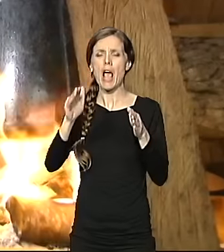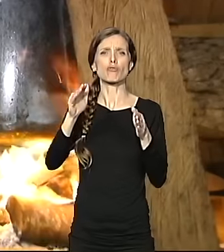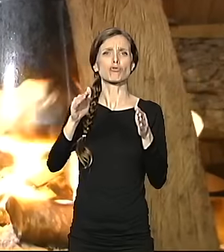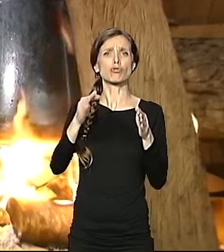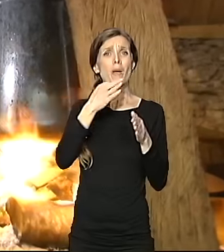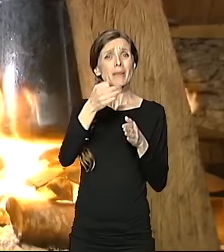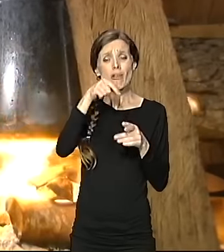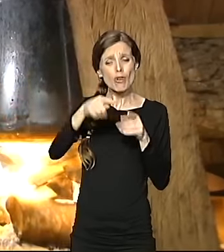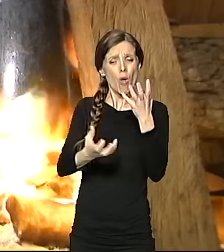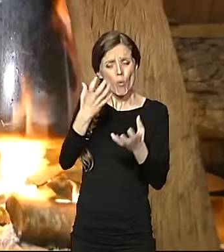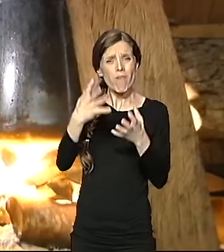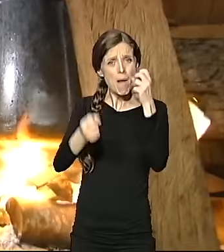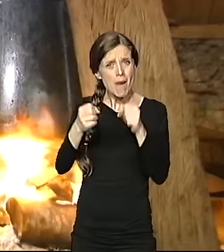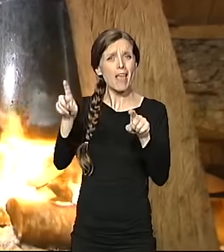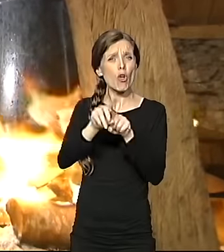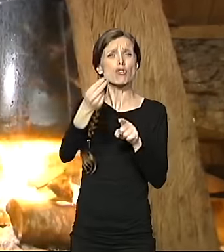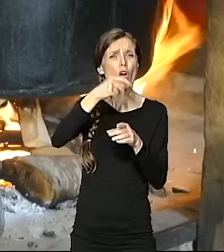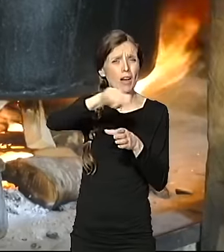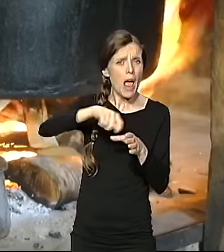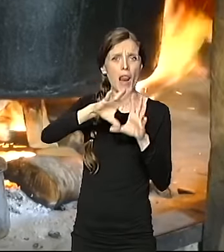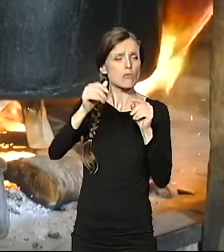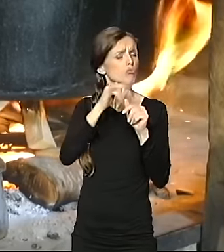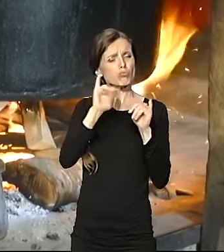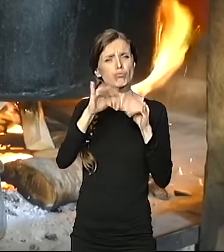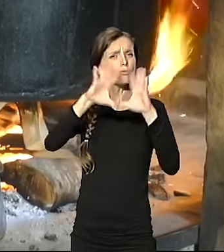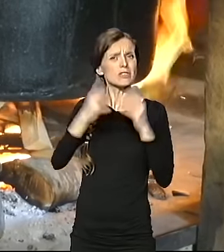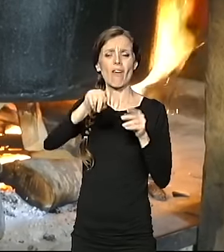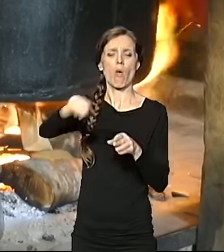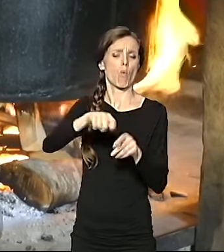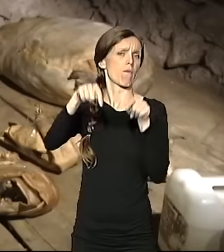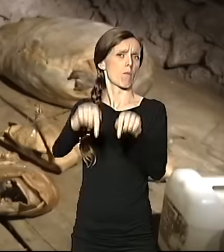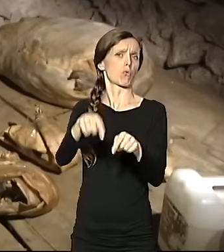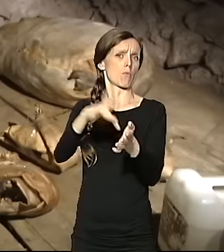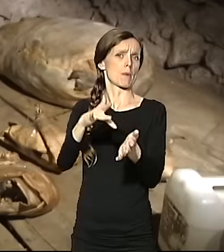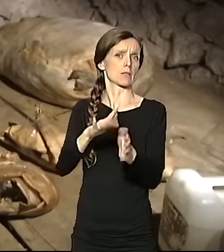samo mleko, nego i hranu spremno. I hranu, sve to, sve ovdje.